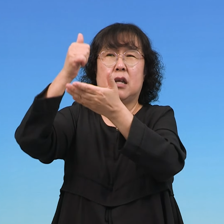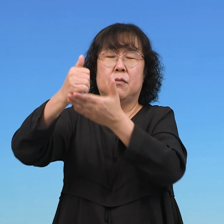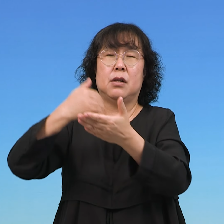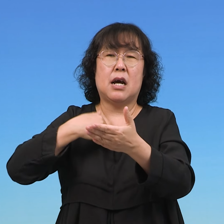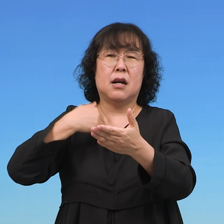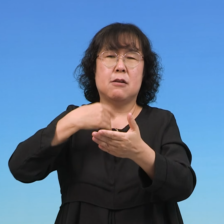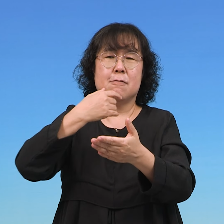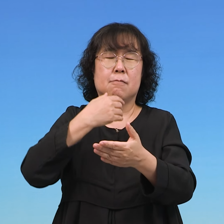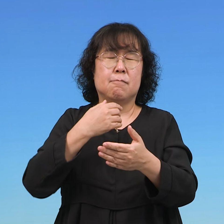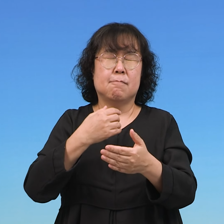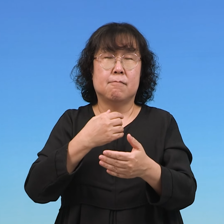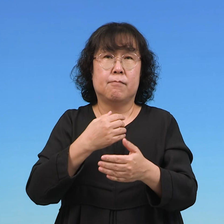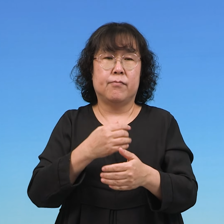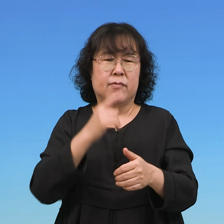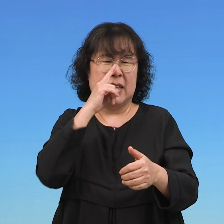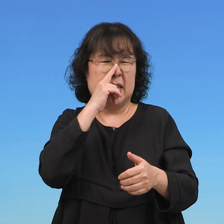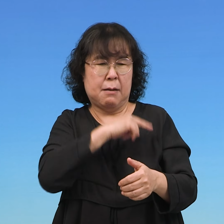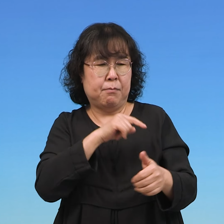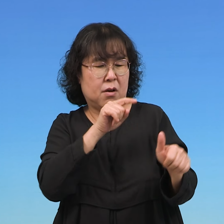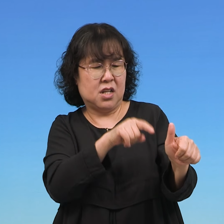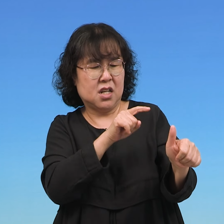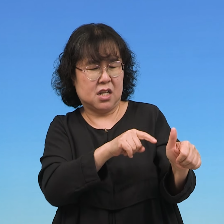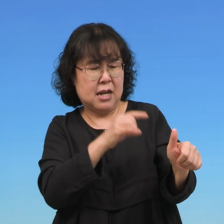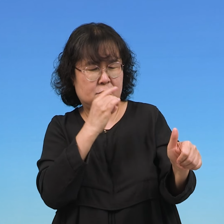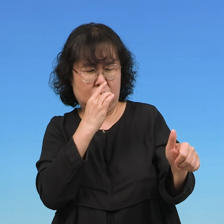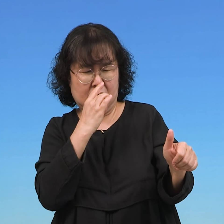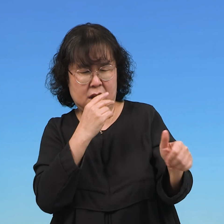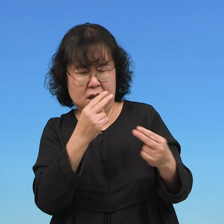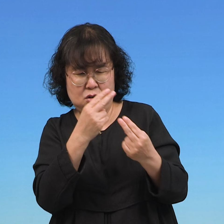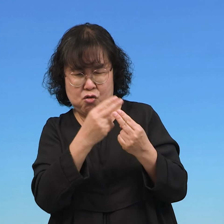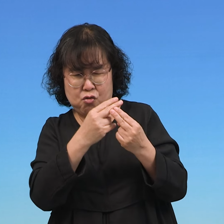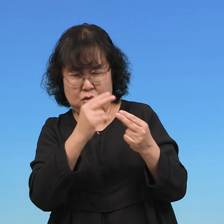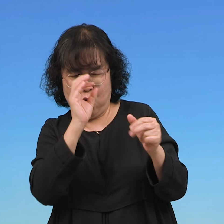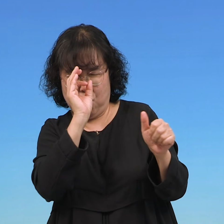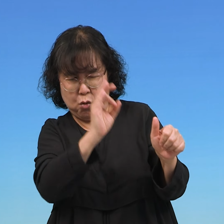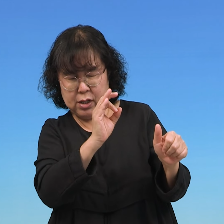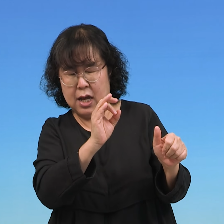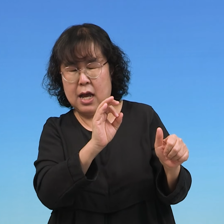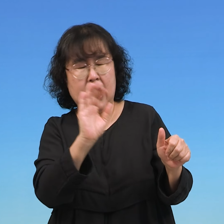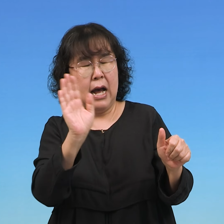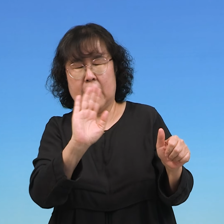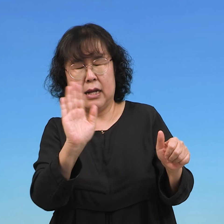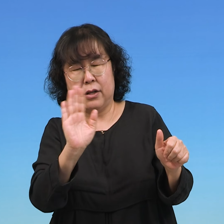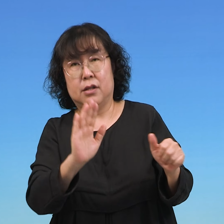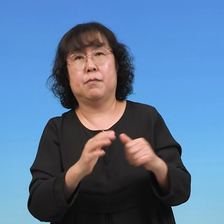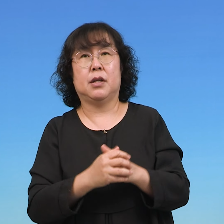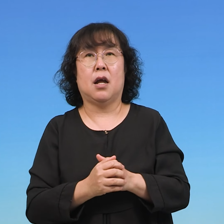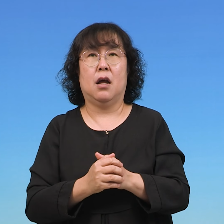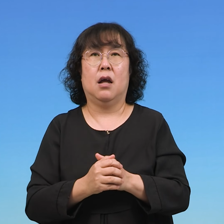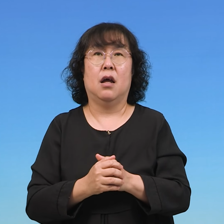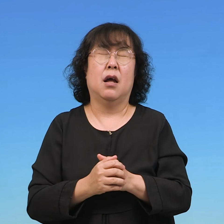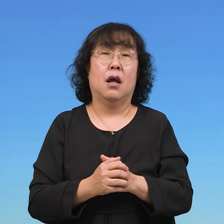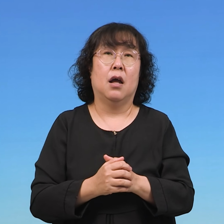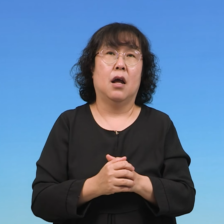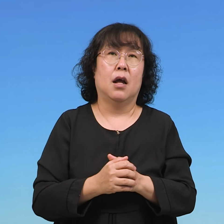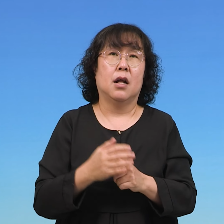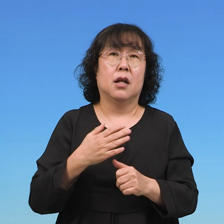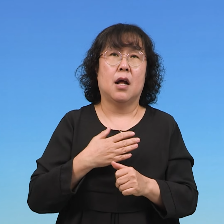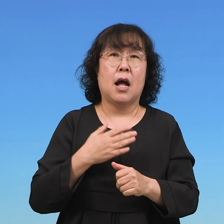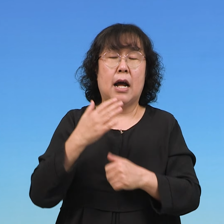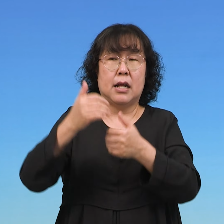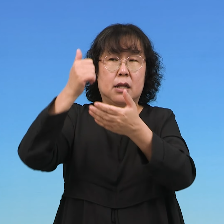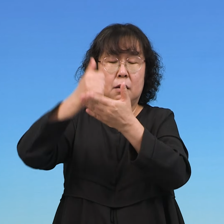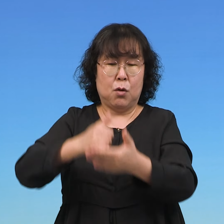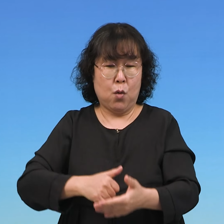맞상대하지 않으시고요, 이 자식이 그냥 하나님이 한번 여기 확 꺼버렸으면 제가 여기 있겠습니까?